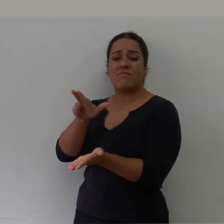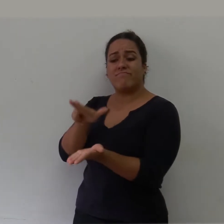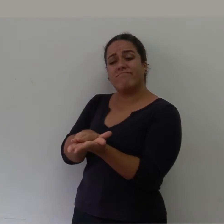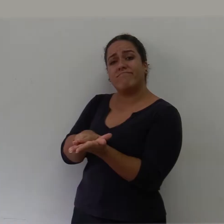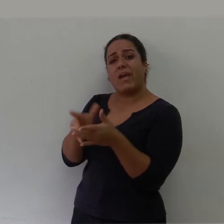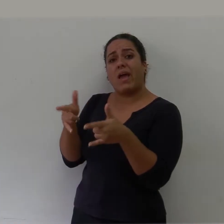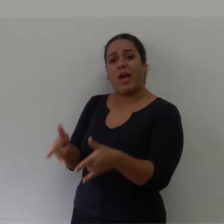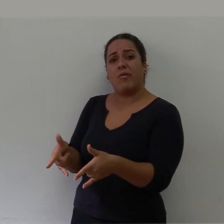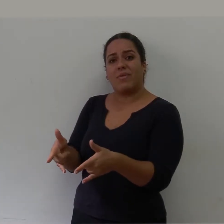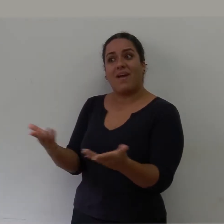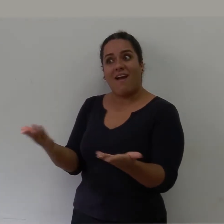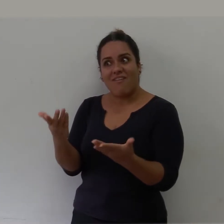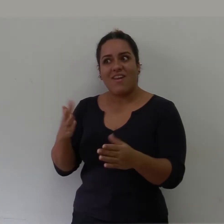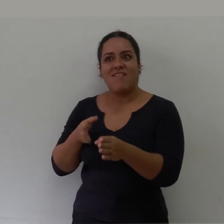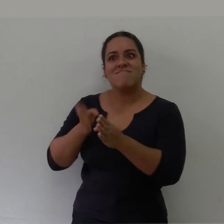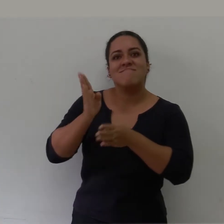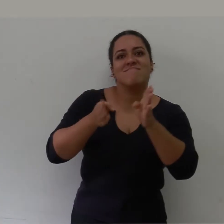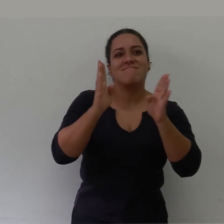em sociedade.